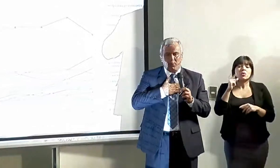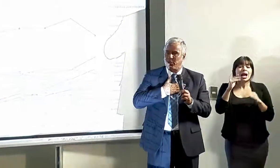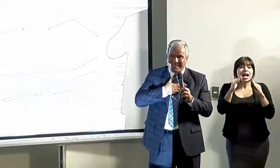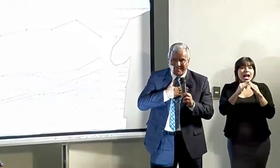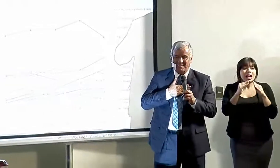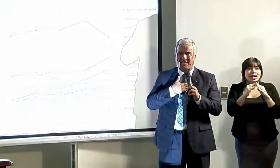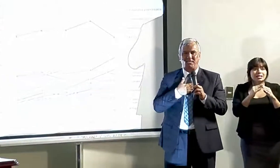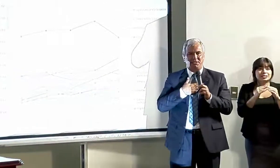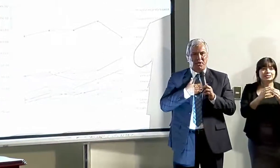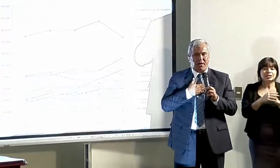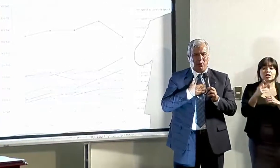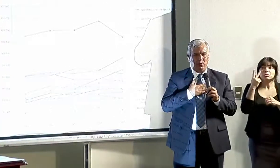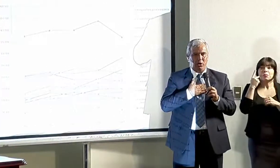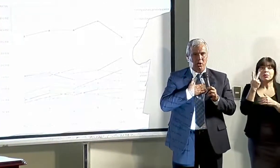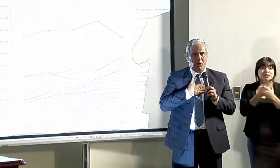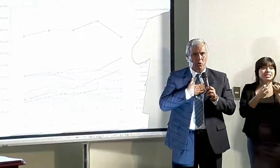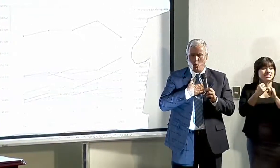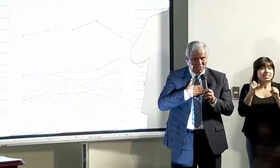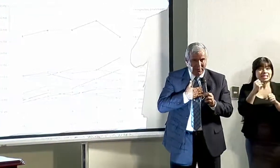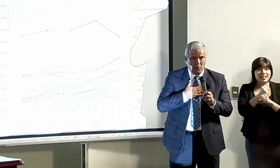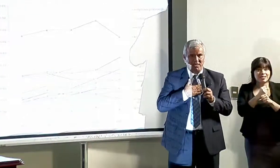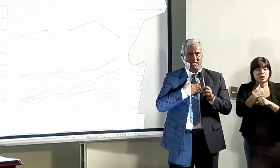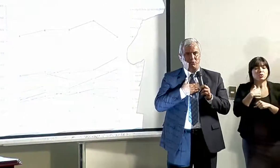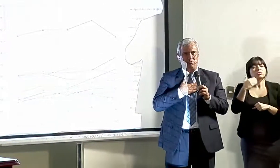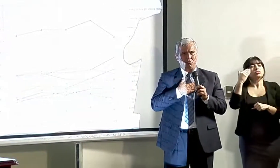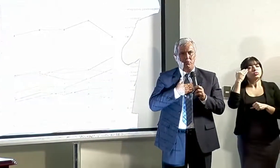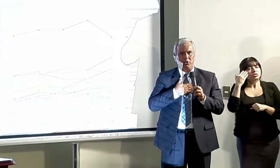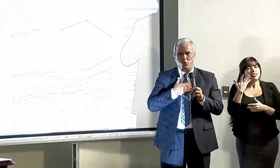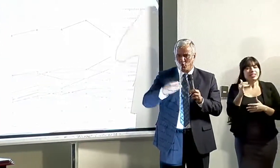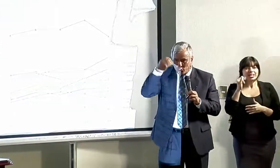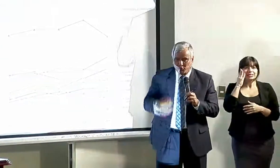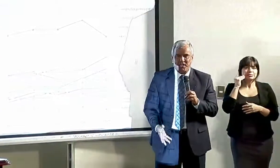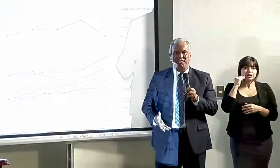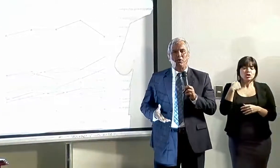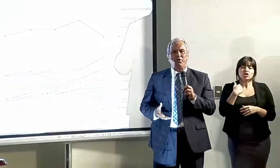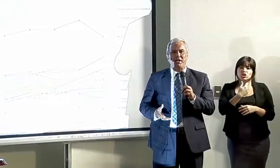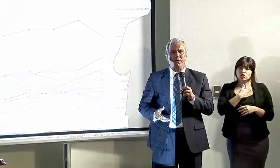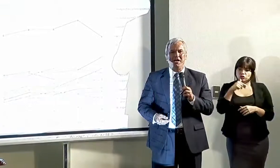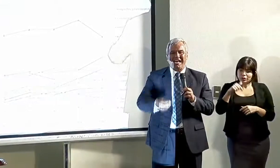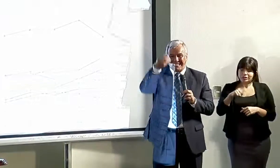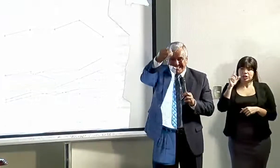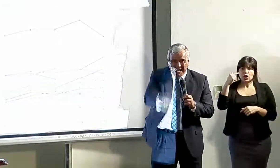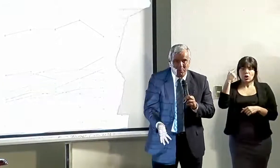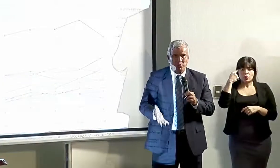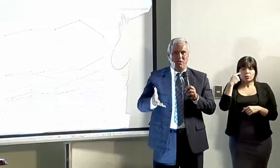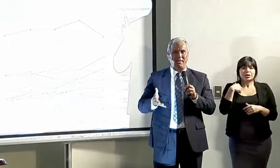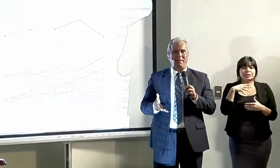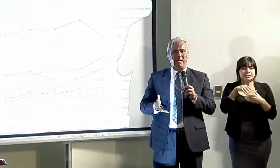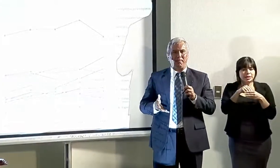casa donde de pronto el tata se queda sin trabajo, uno sabe lo que es eso. Entonces, nosotros en este gobierno